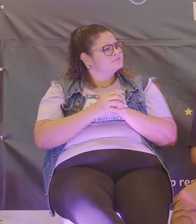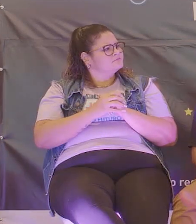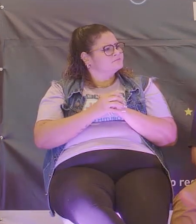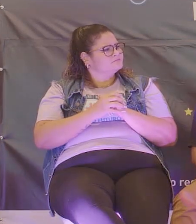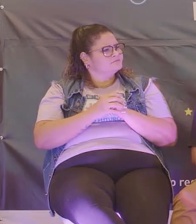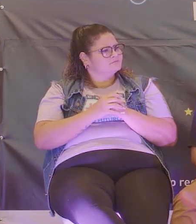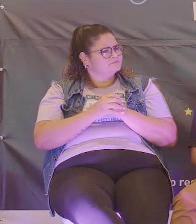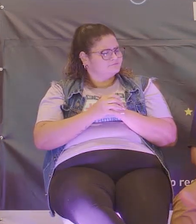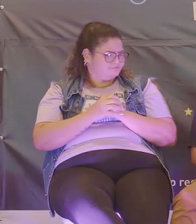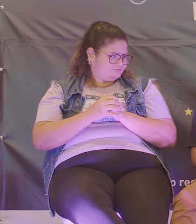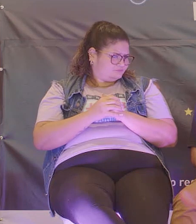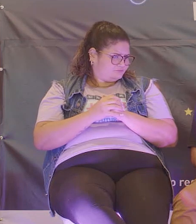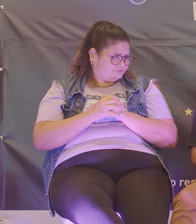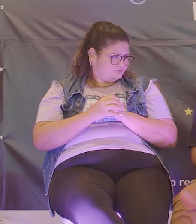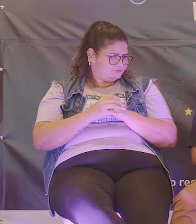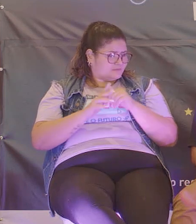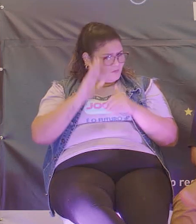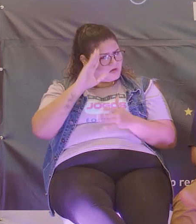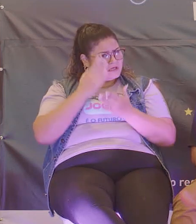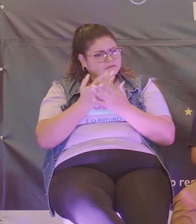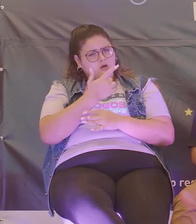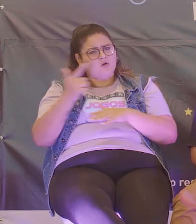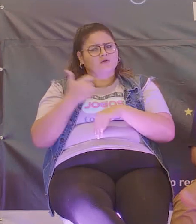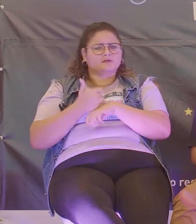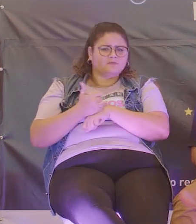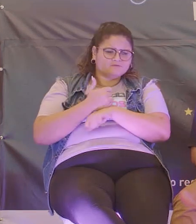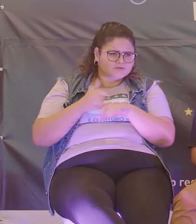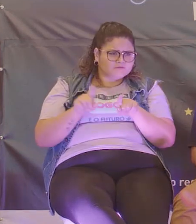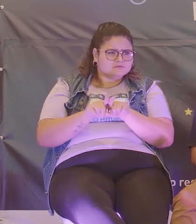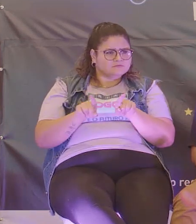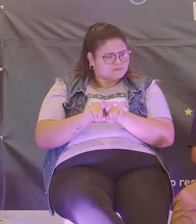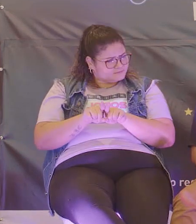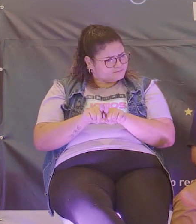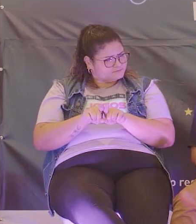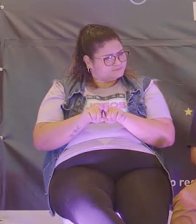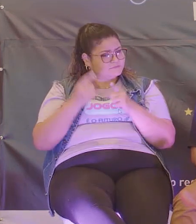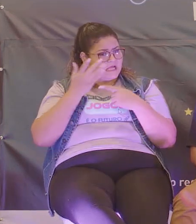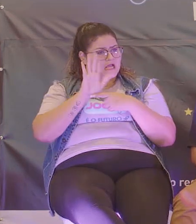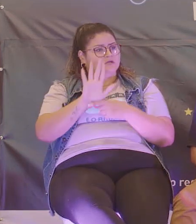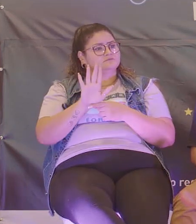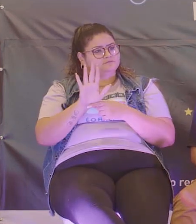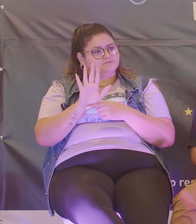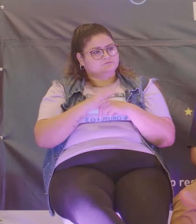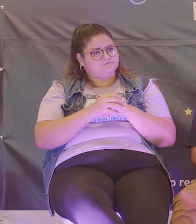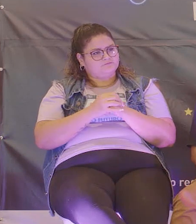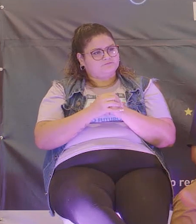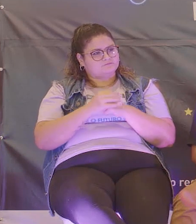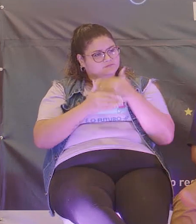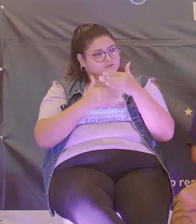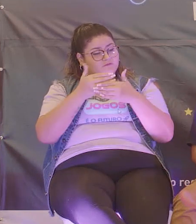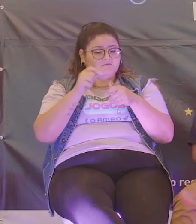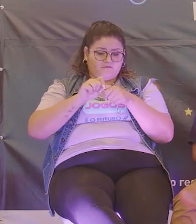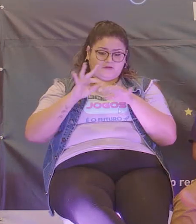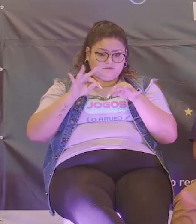cirurgiões, né? Acredito que em outras profissões, né, isso vem ajudando muito a crescer, né? E é o desenvolvedor que faz isso tudo,